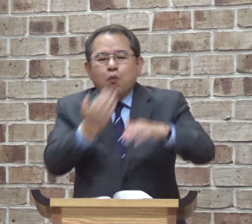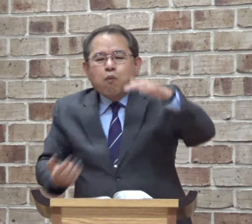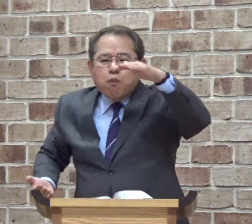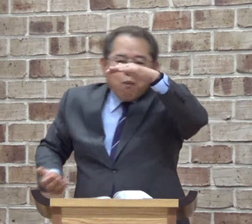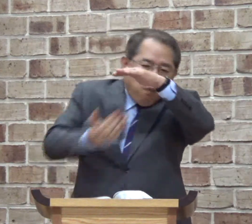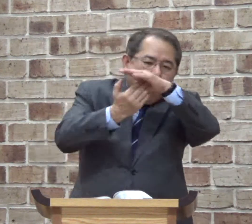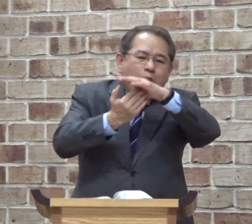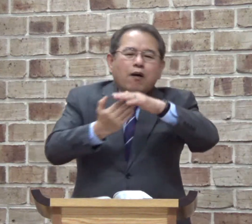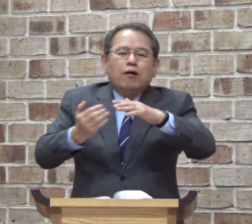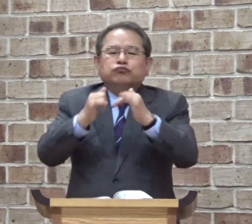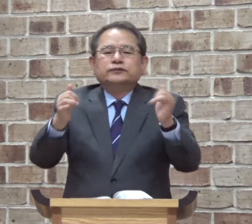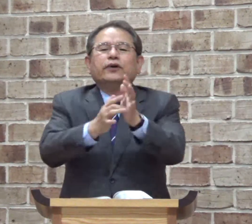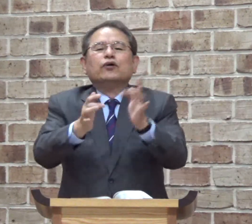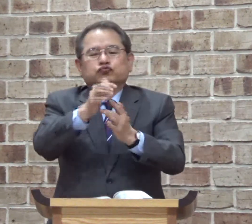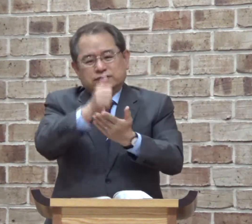말씀에